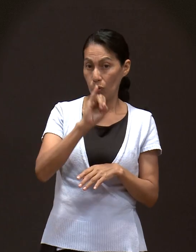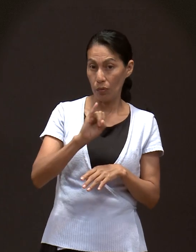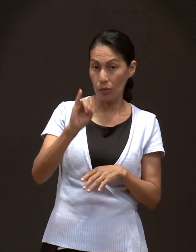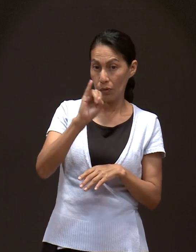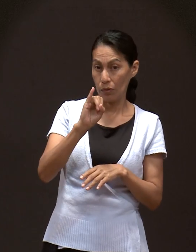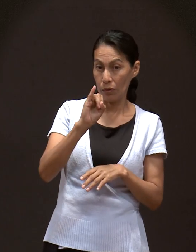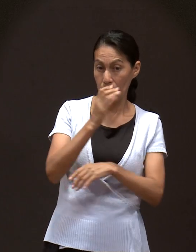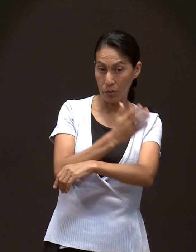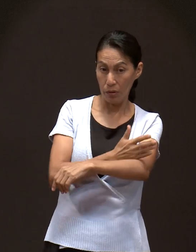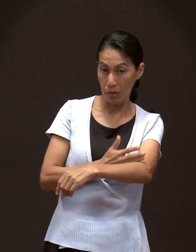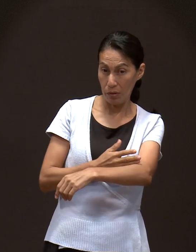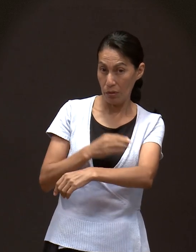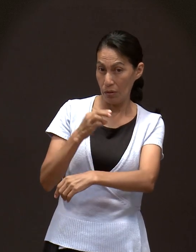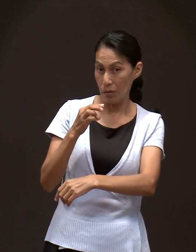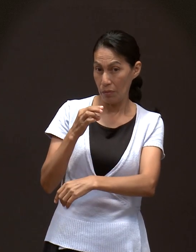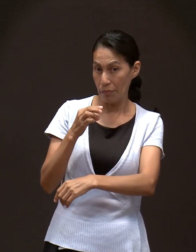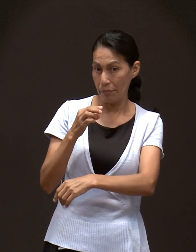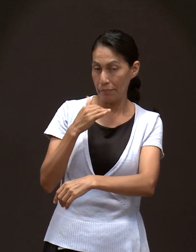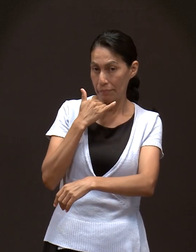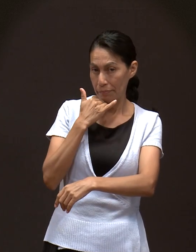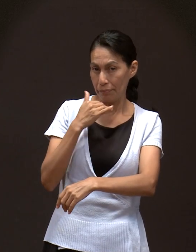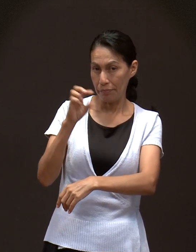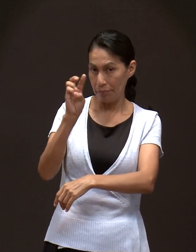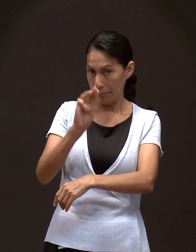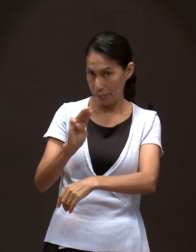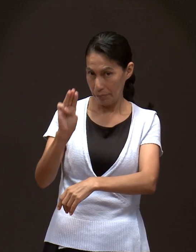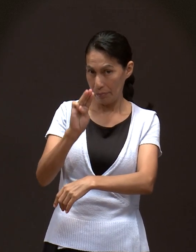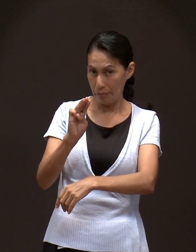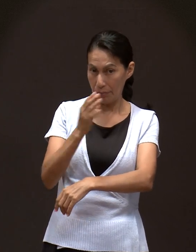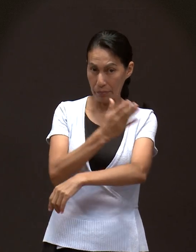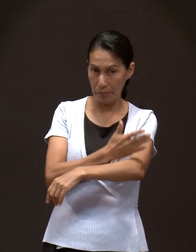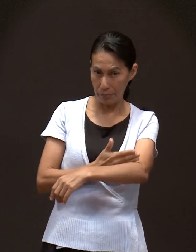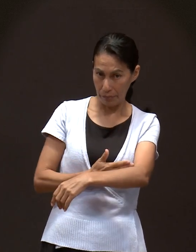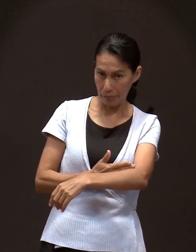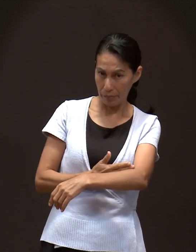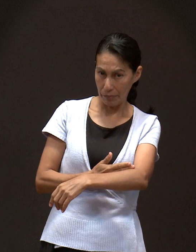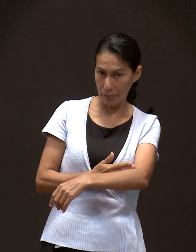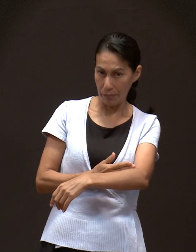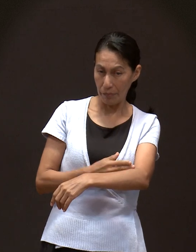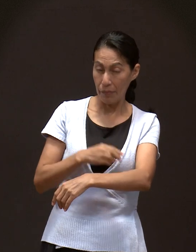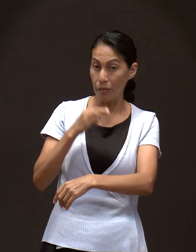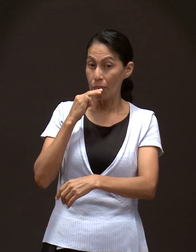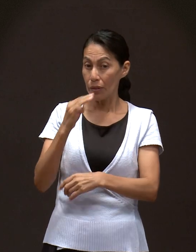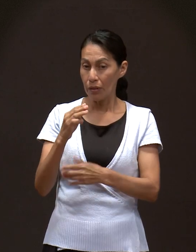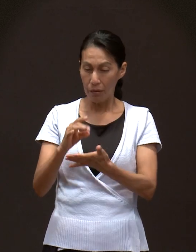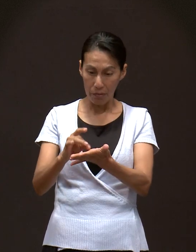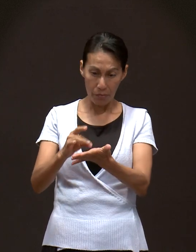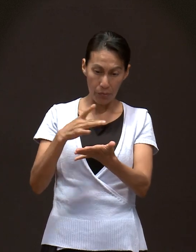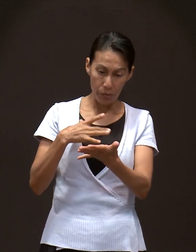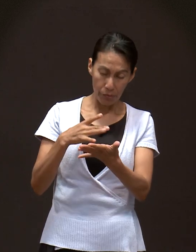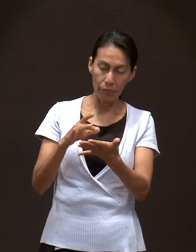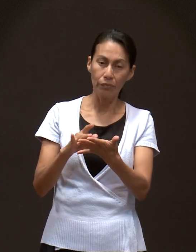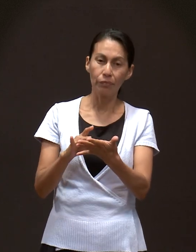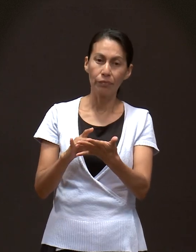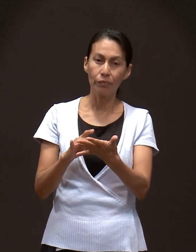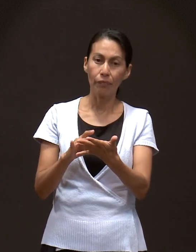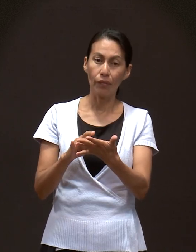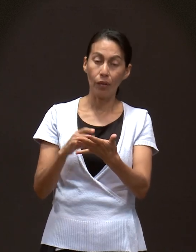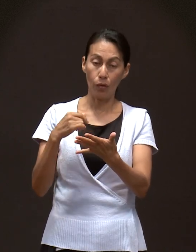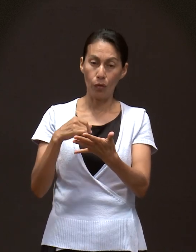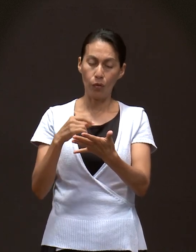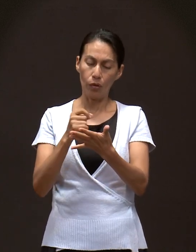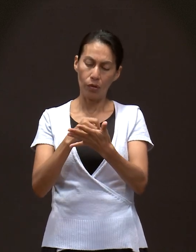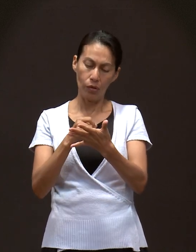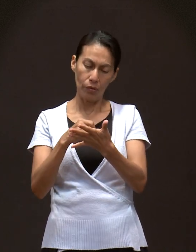que fue un jueves en la tarde que lo envió, un miércoles en la tarde que lo envió. Yo ese miércoles en la noche, tarde-noche, le